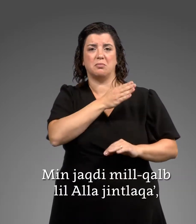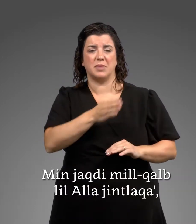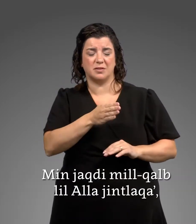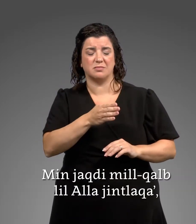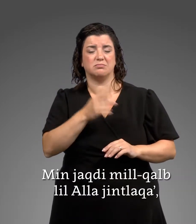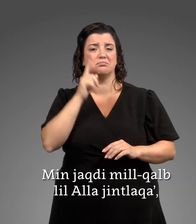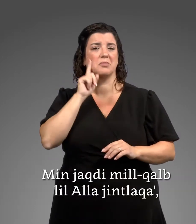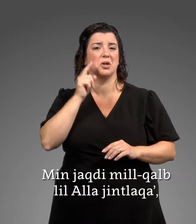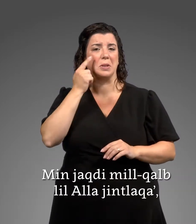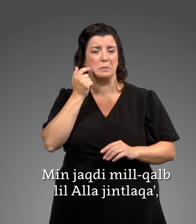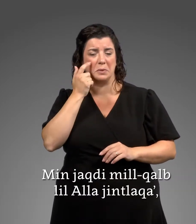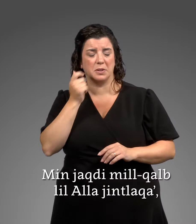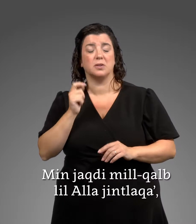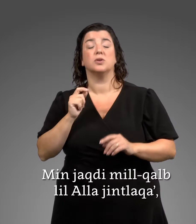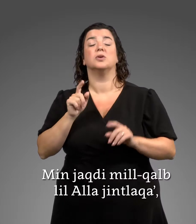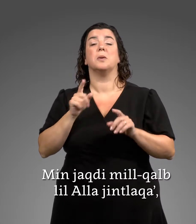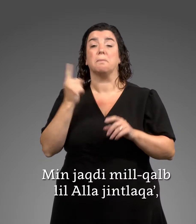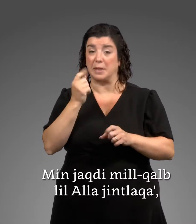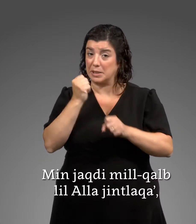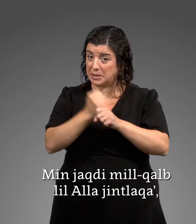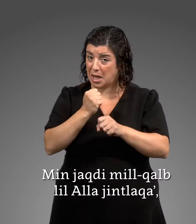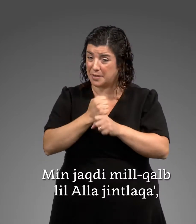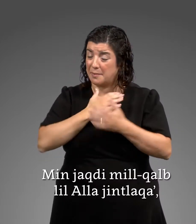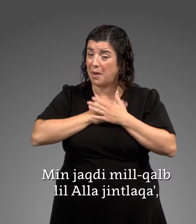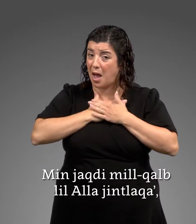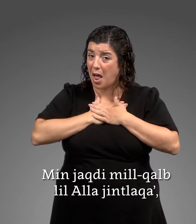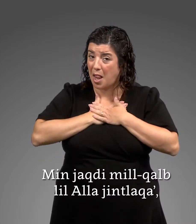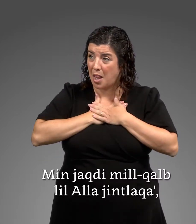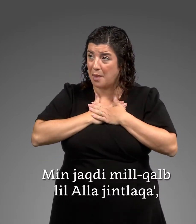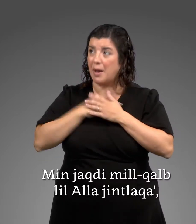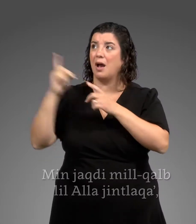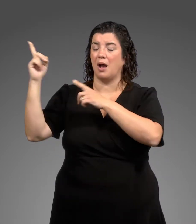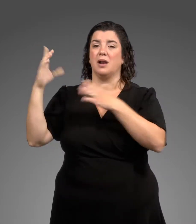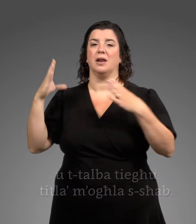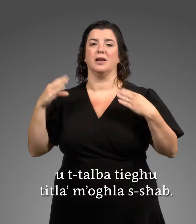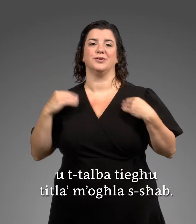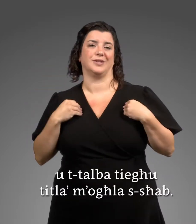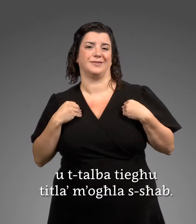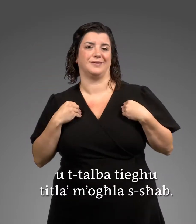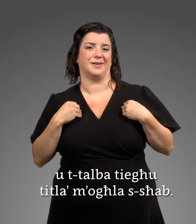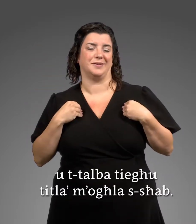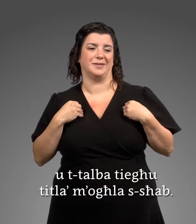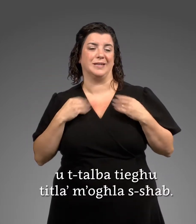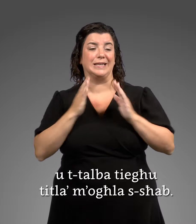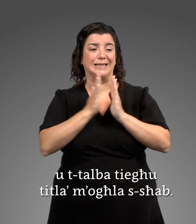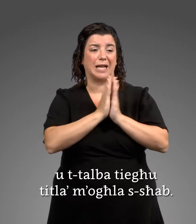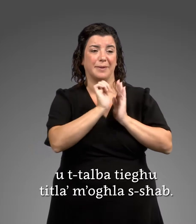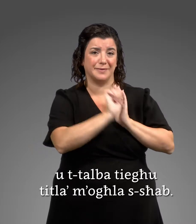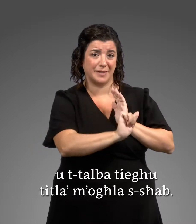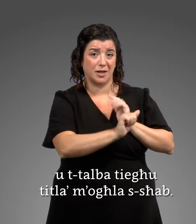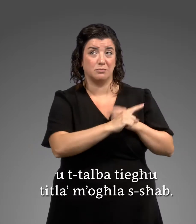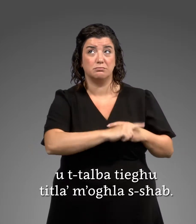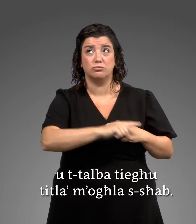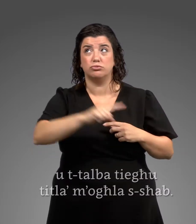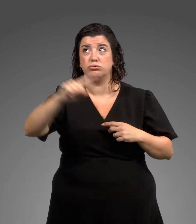Min jaqdi mil-qalb li l-lalla jintlaqa Uttalba t-jew titlaq